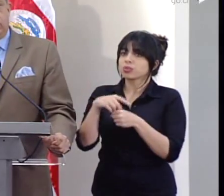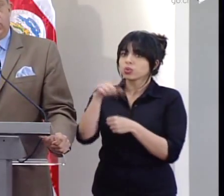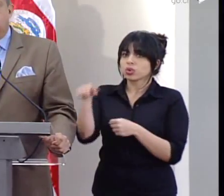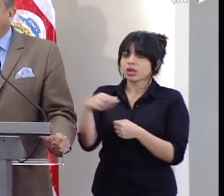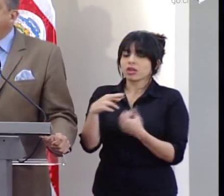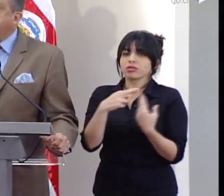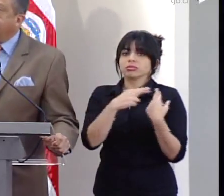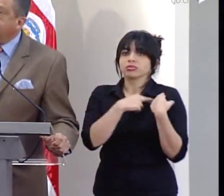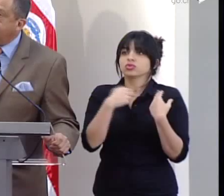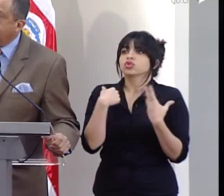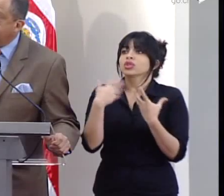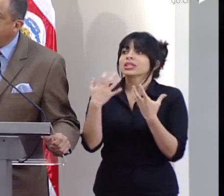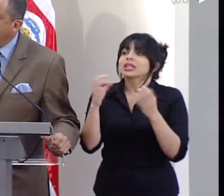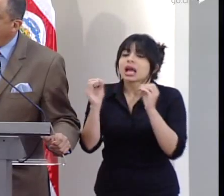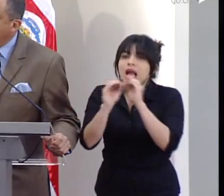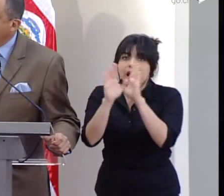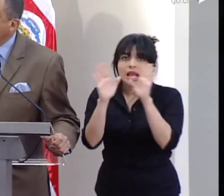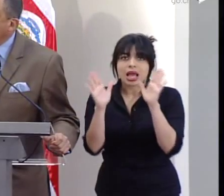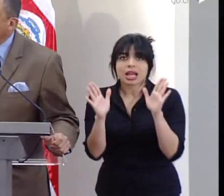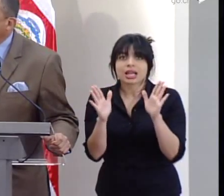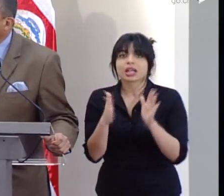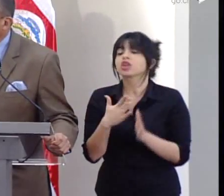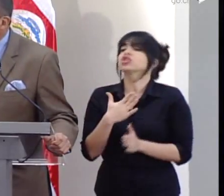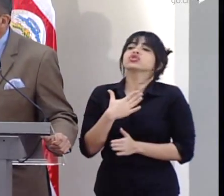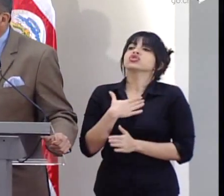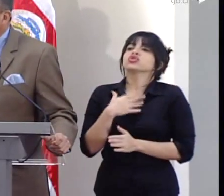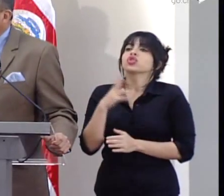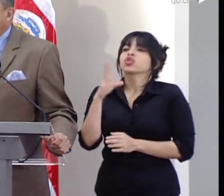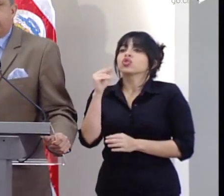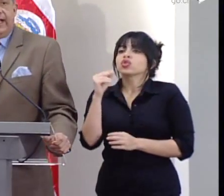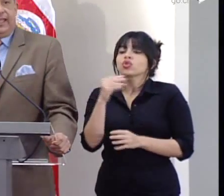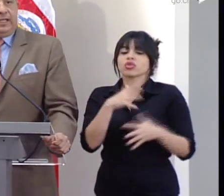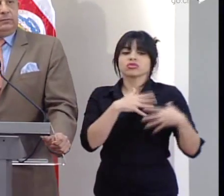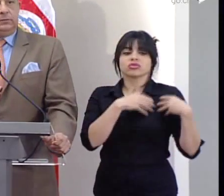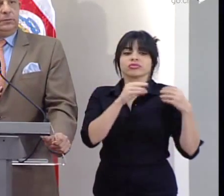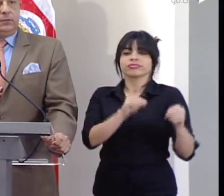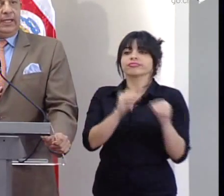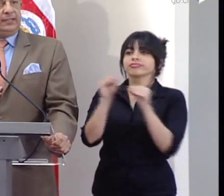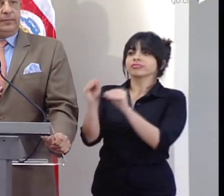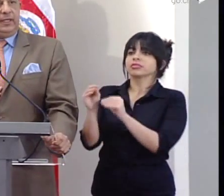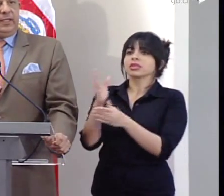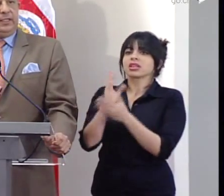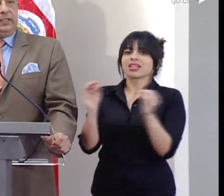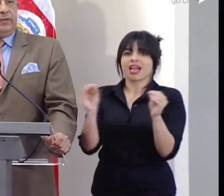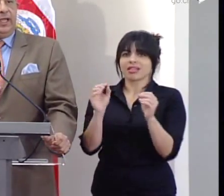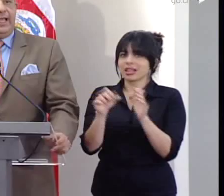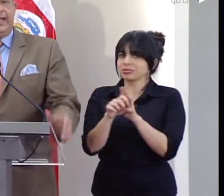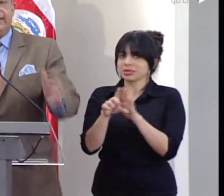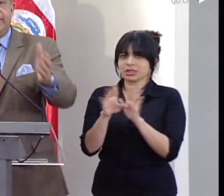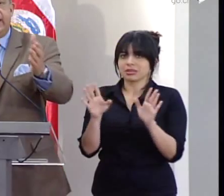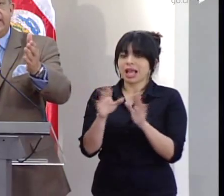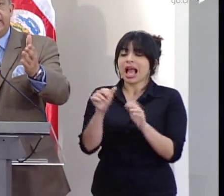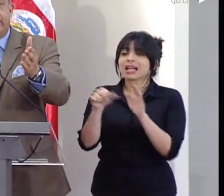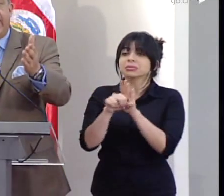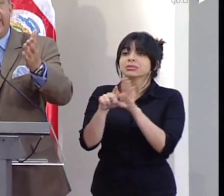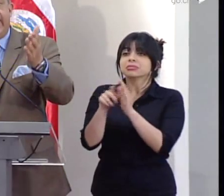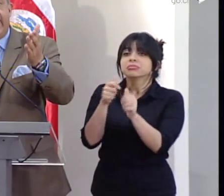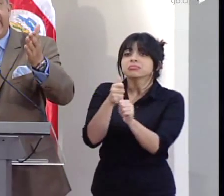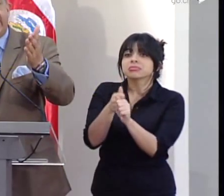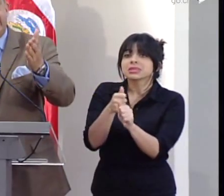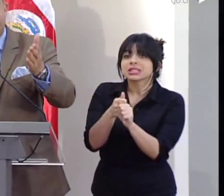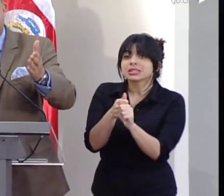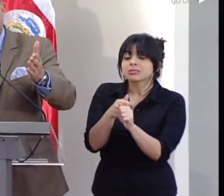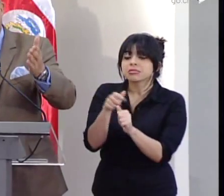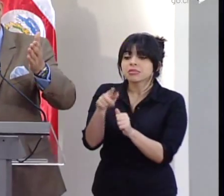diputados. Yo quisiera aclarar que yo no estoy trasladando nada a la Asamblea Legislativa. La Asamblea Legislativa,